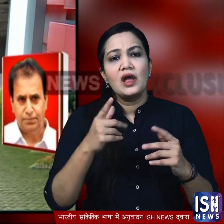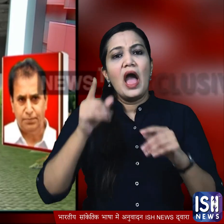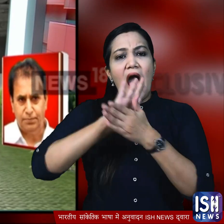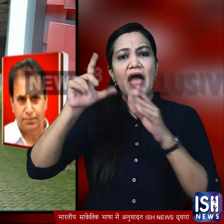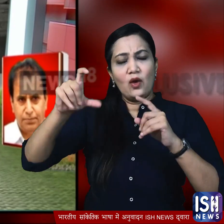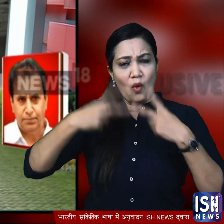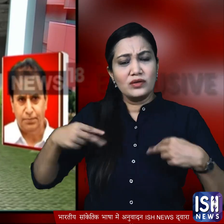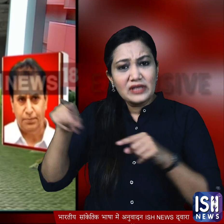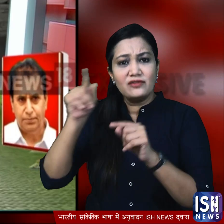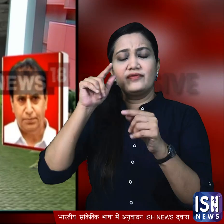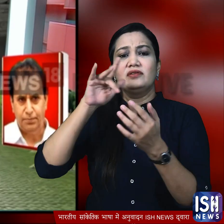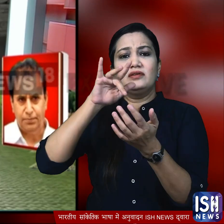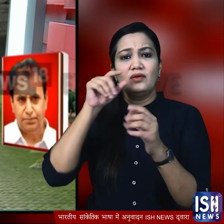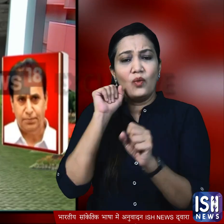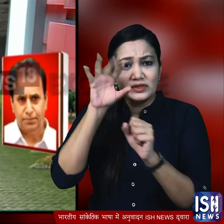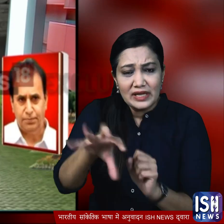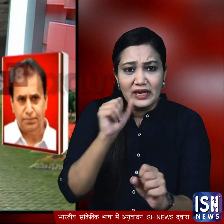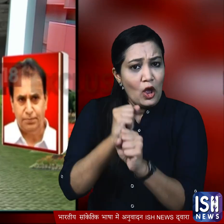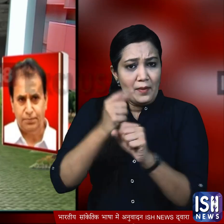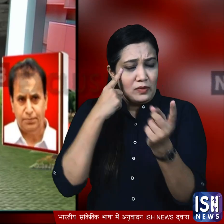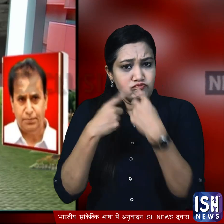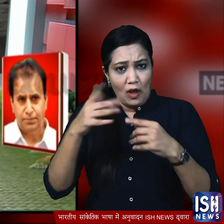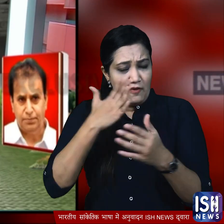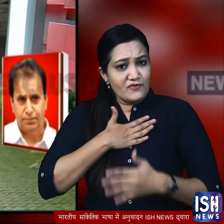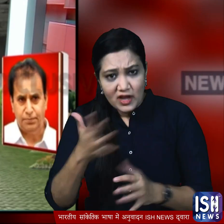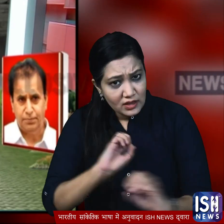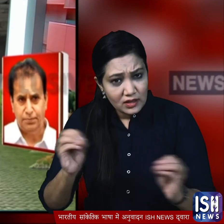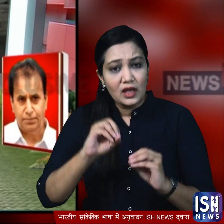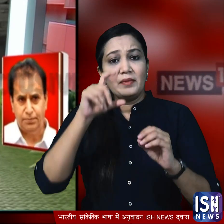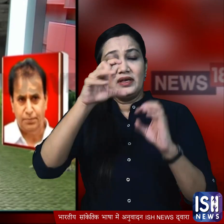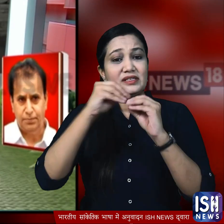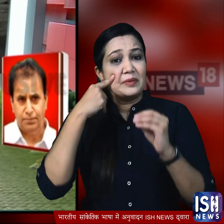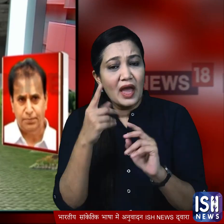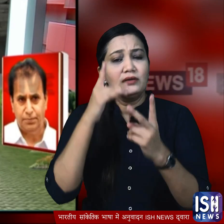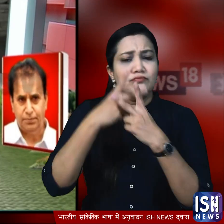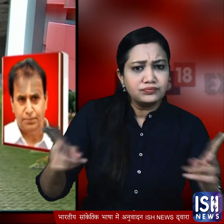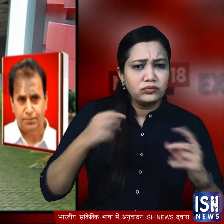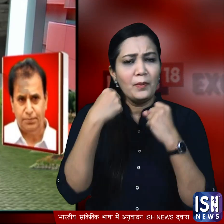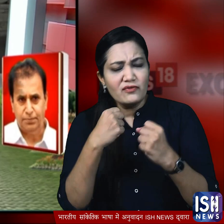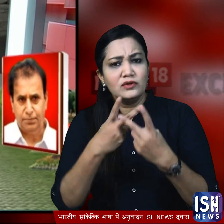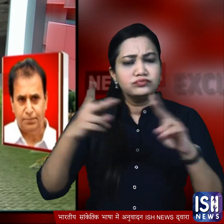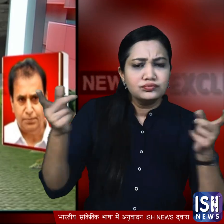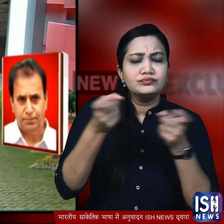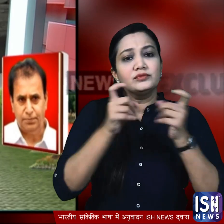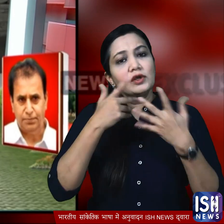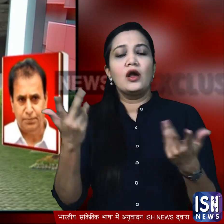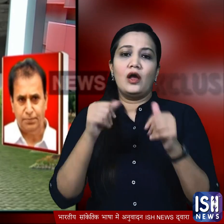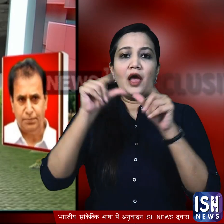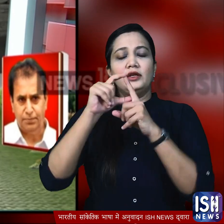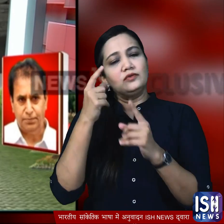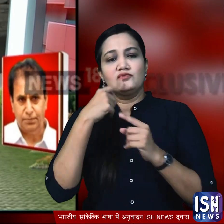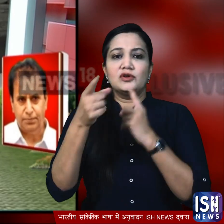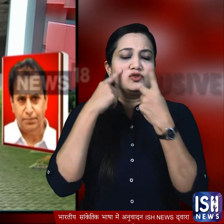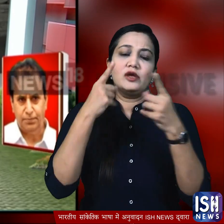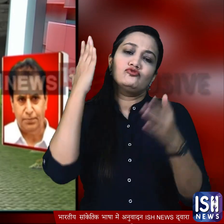हाई कोर्ट को राज्य सरकार की जांच पर भरोसा नहीं है। साथ ही केंद्र पर सीबीआई के राजनीतिक इस्तेमाल का आरोप लगाते हुए अनिल देशमुख ने